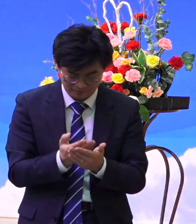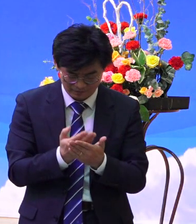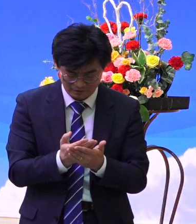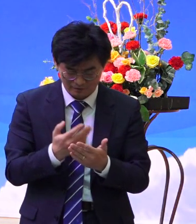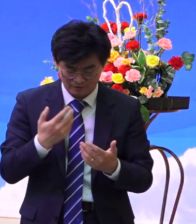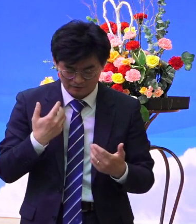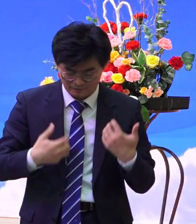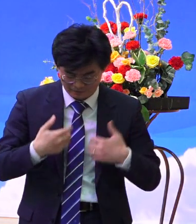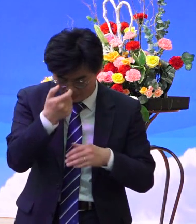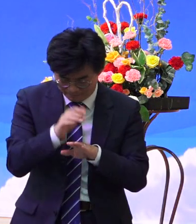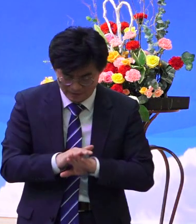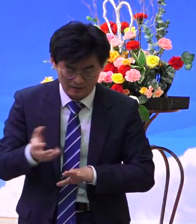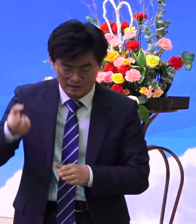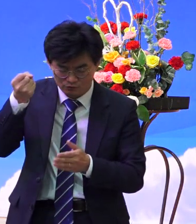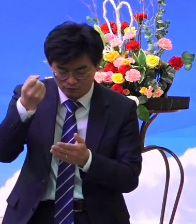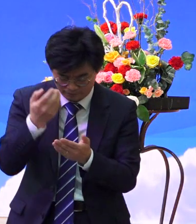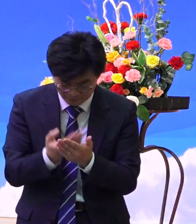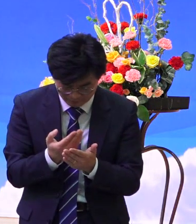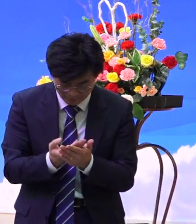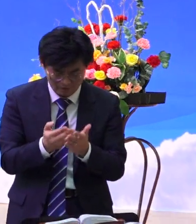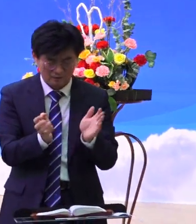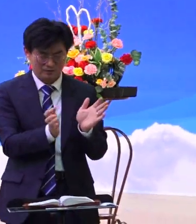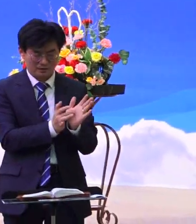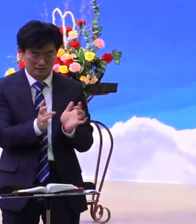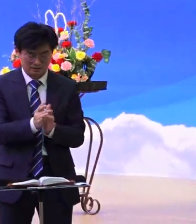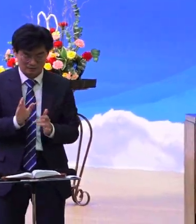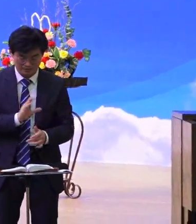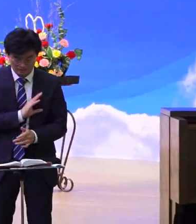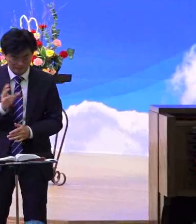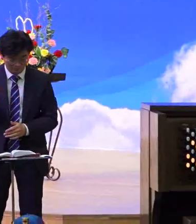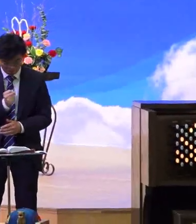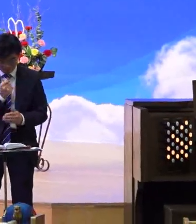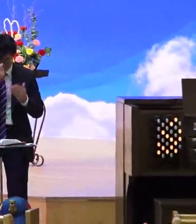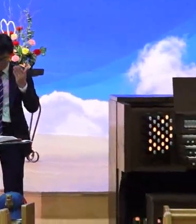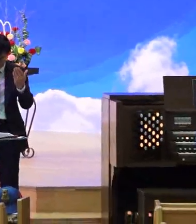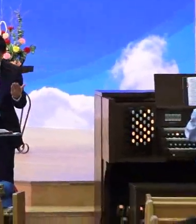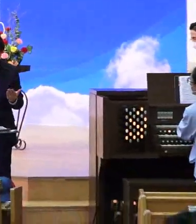원하며 모든 말씀 돌아가신 예수님 이름으로 기도드립니다.